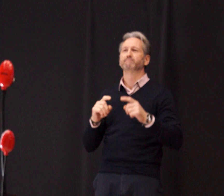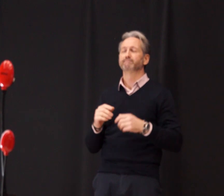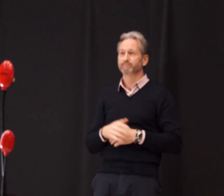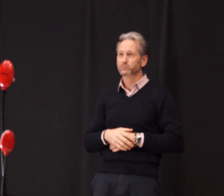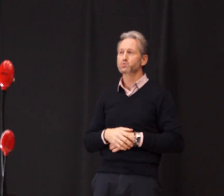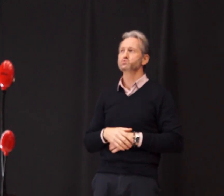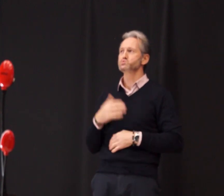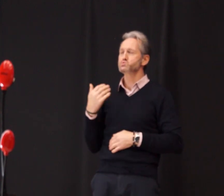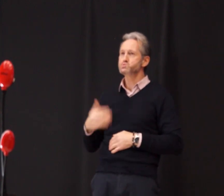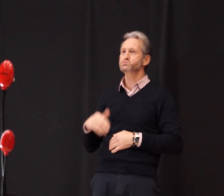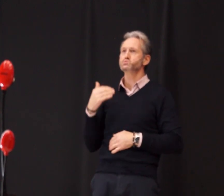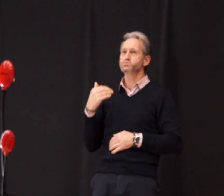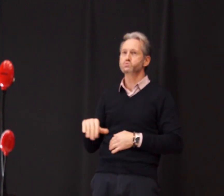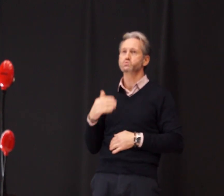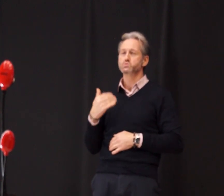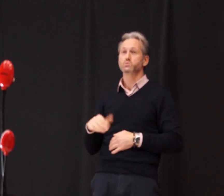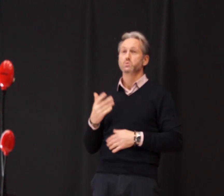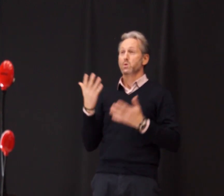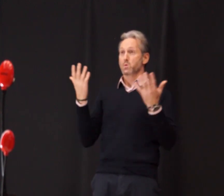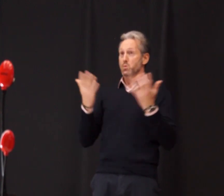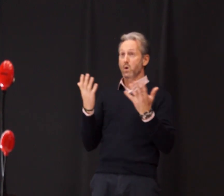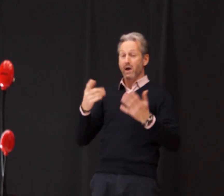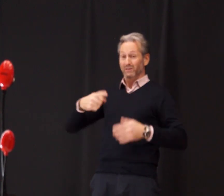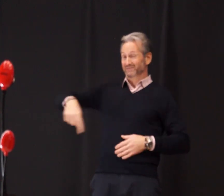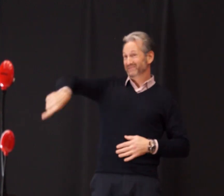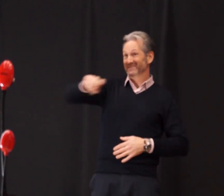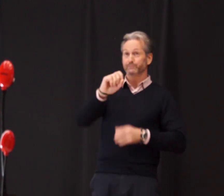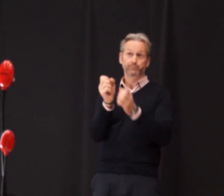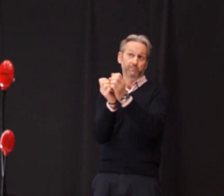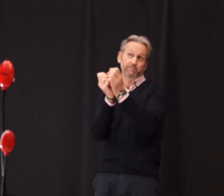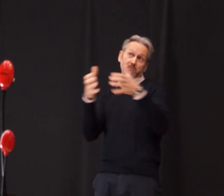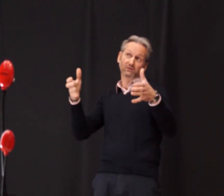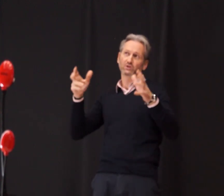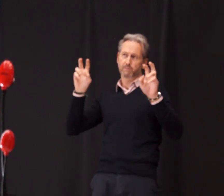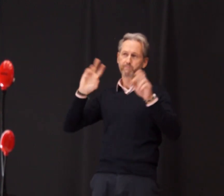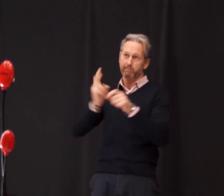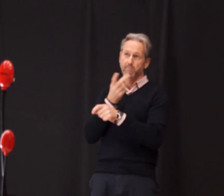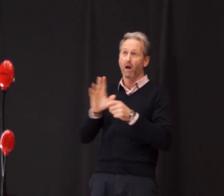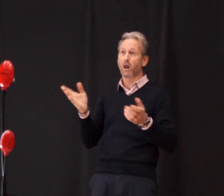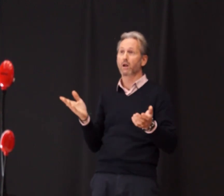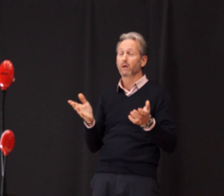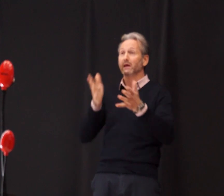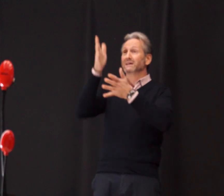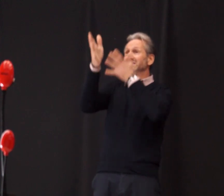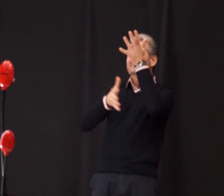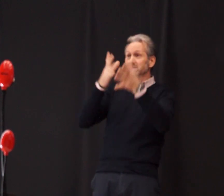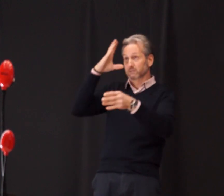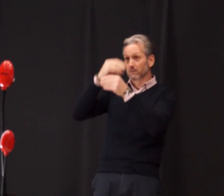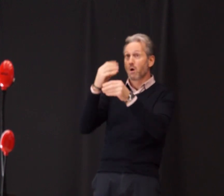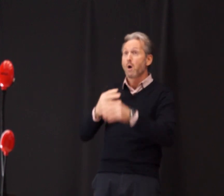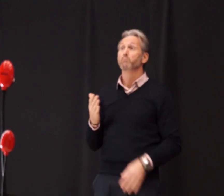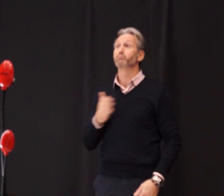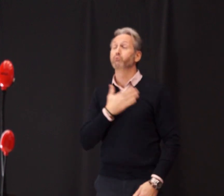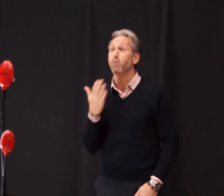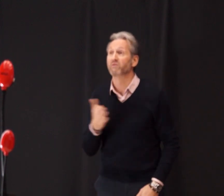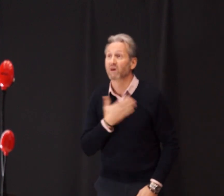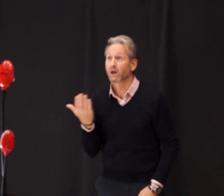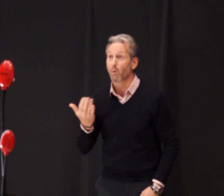de l'expérience des enfants sourds et de leurs besoins qui viennent de leur intelligence visuelle.